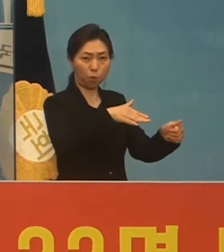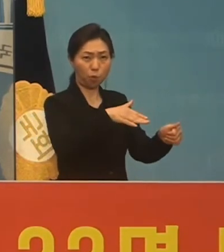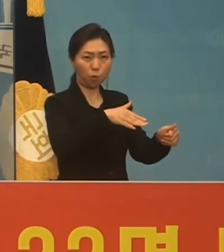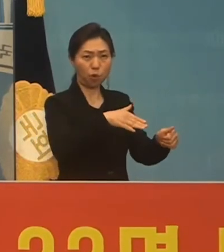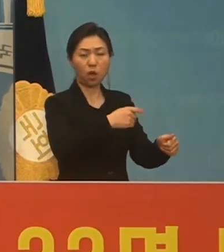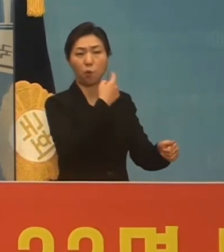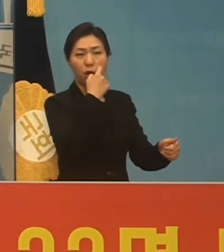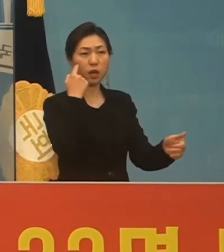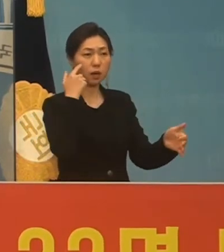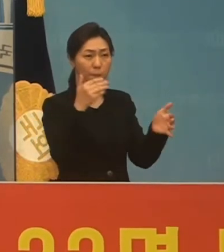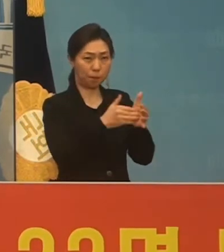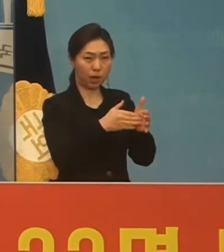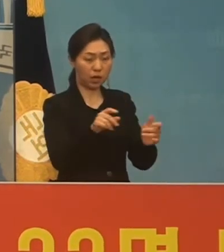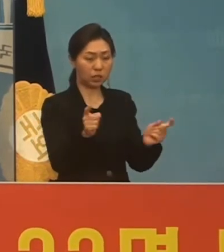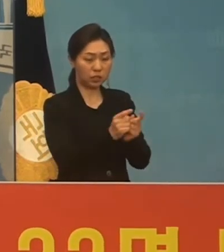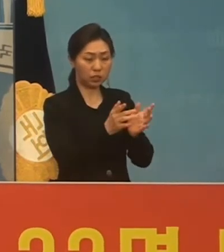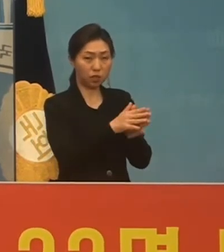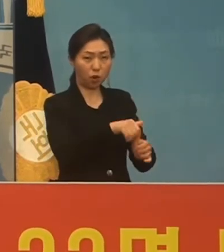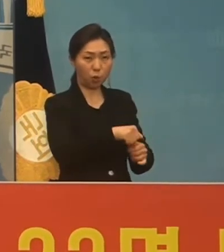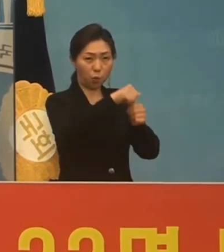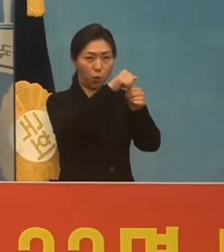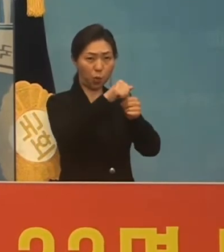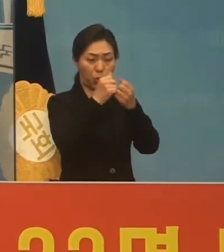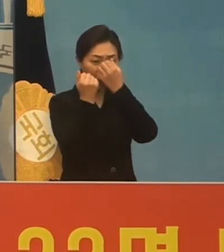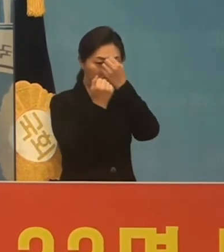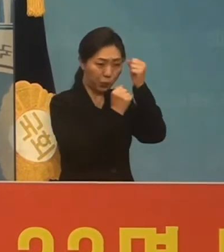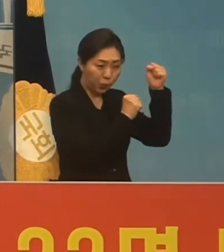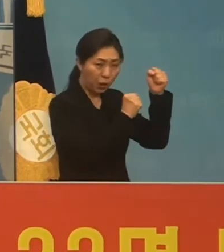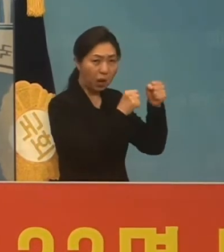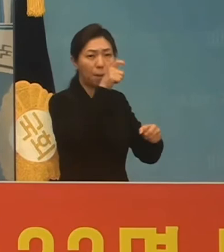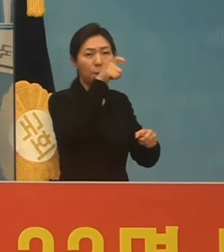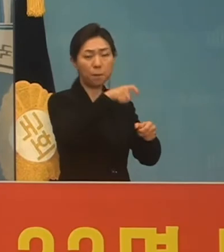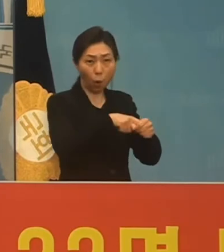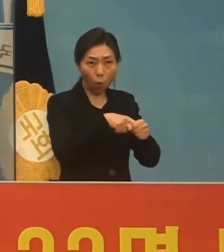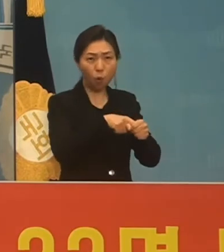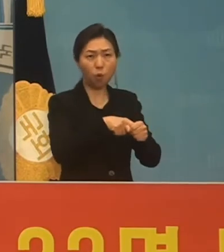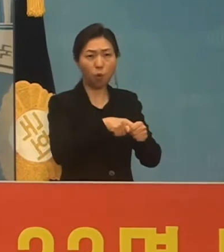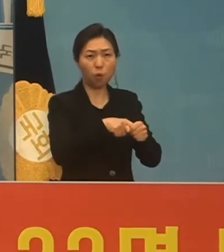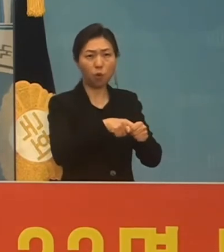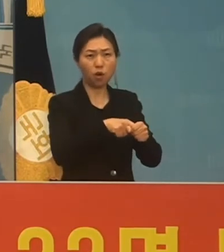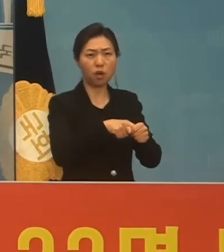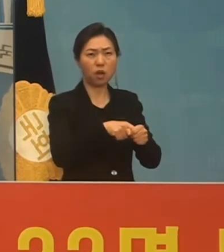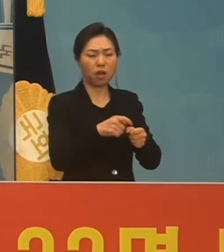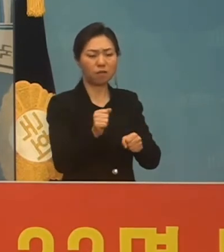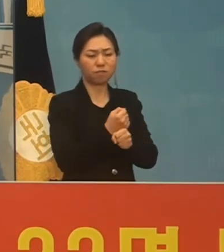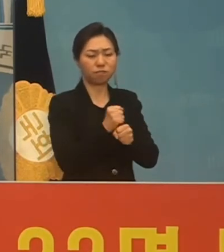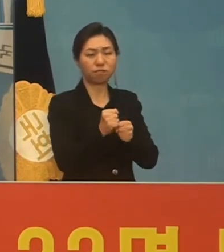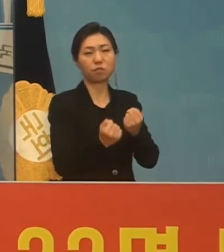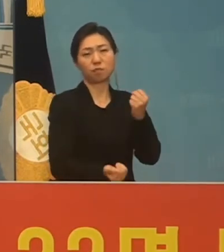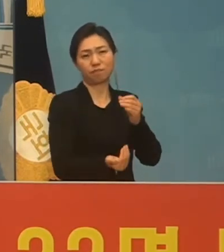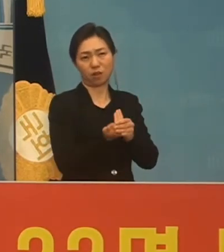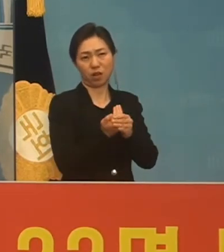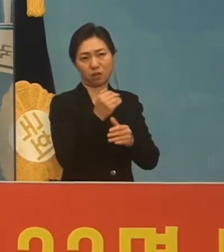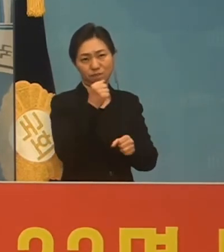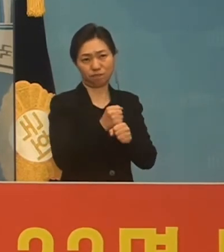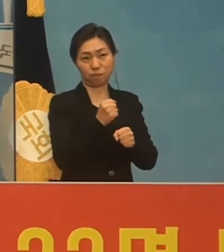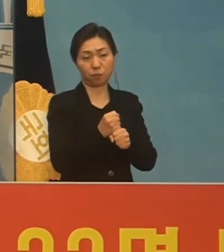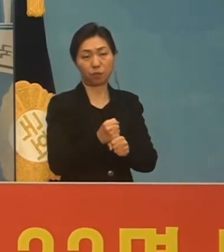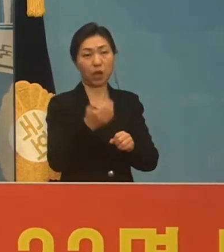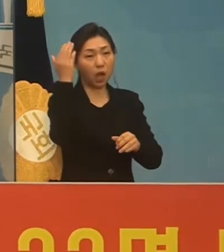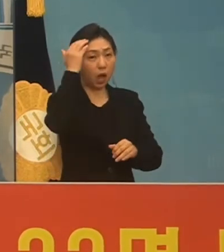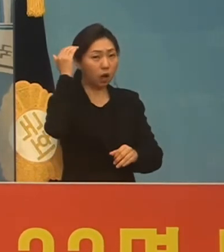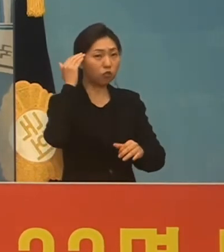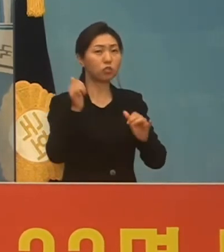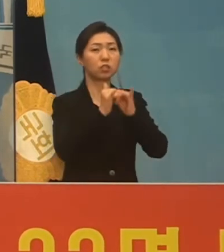인한 직접 고용의 책임을 회피하고자 꼼수를 쓴 것이라고 보여집니다. 우리 사회 비정규직